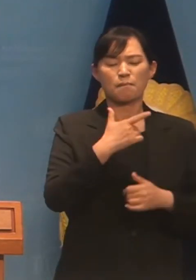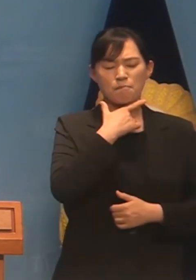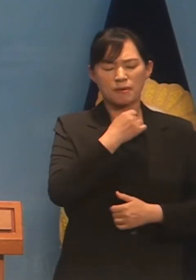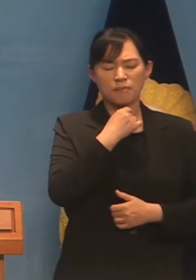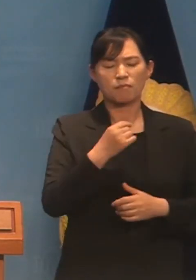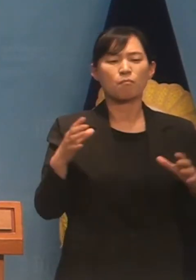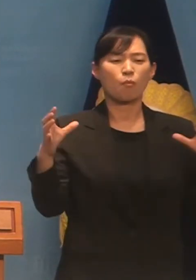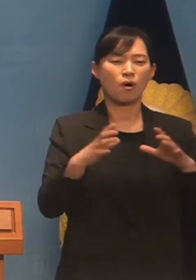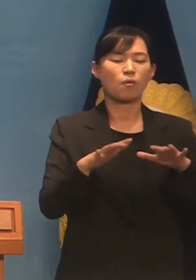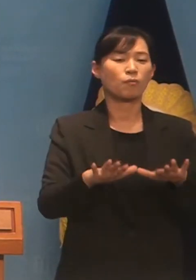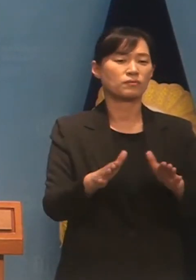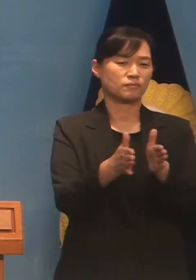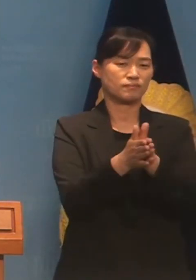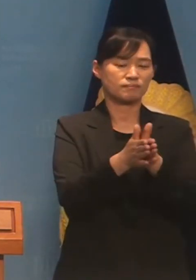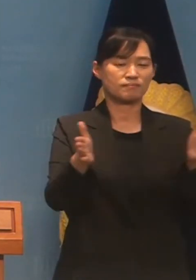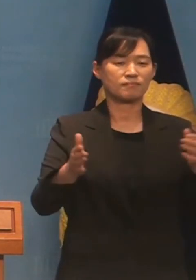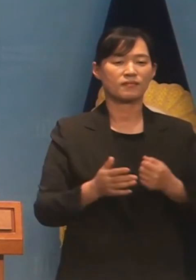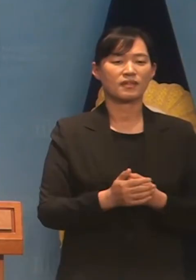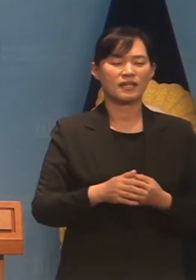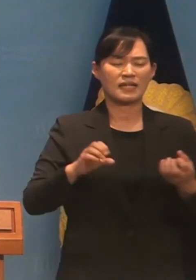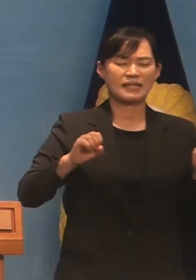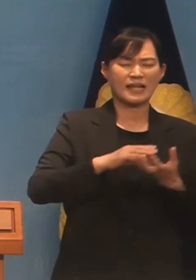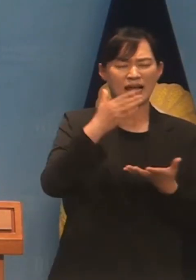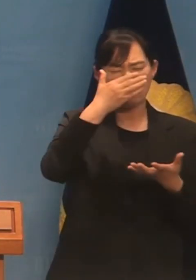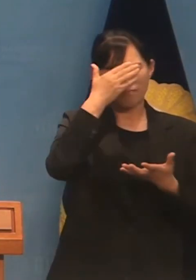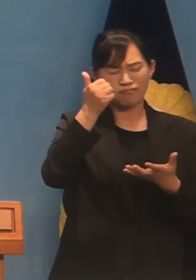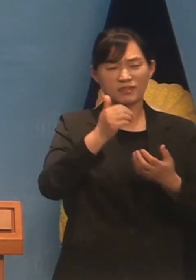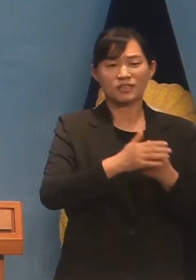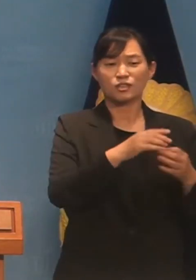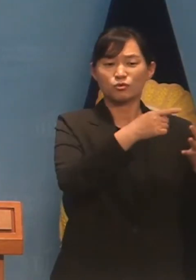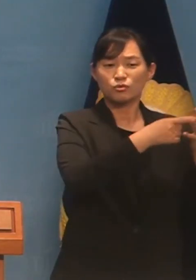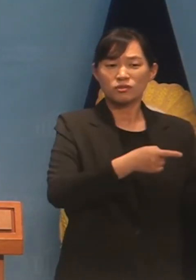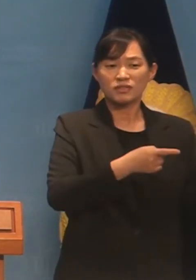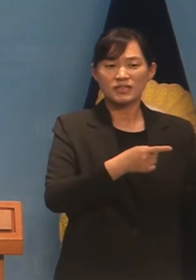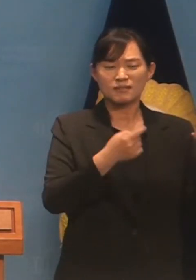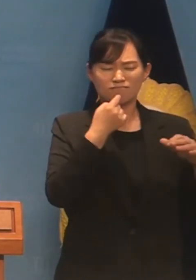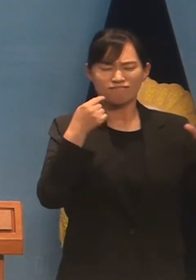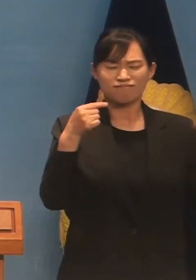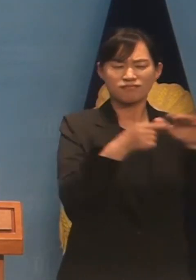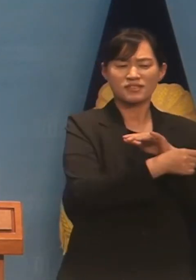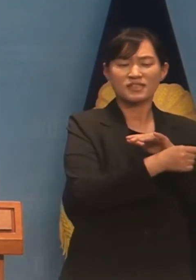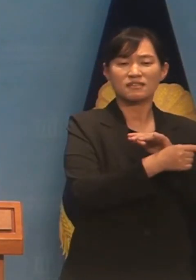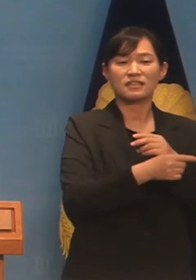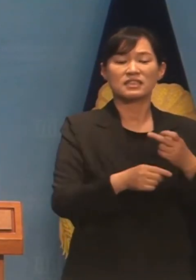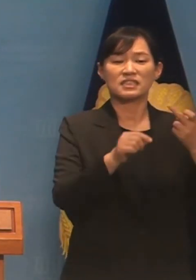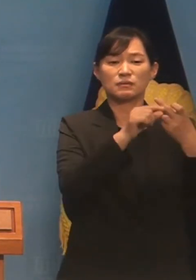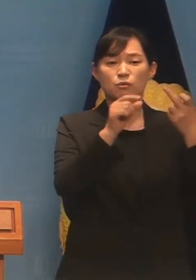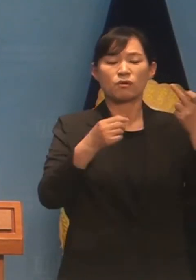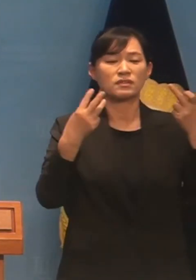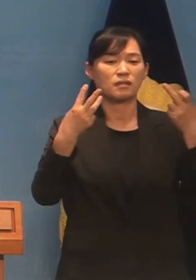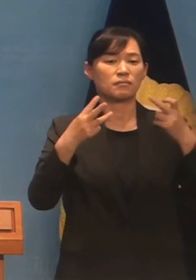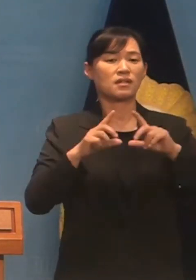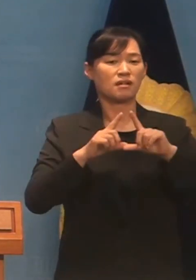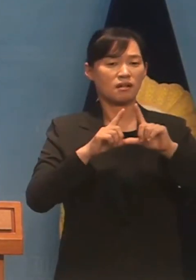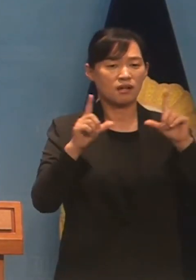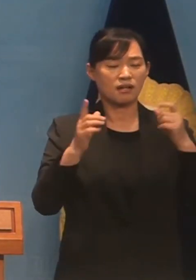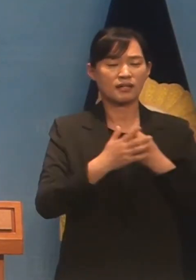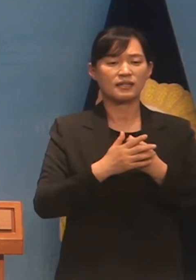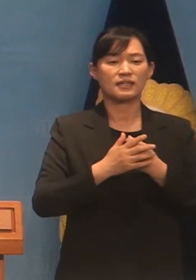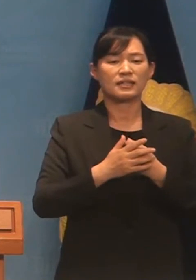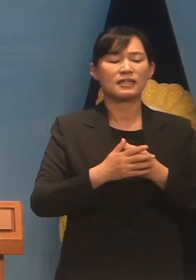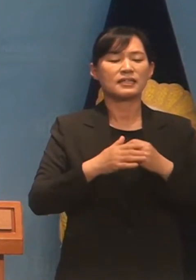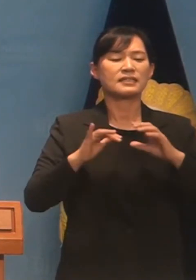오늘 출범합니다. 내란 숙의 윤석열이 비상계엄을 선포한 12월 3일은